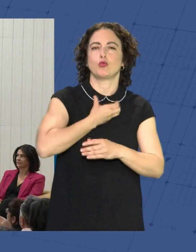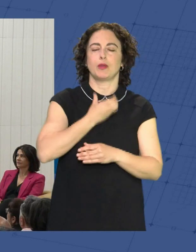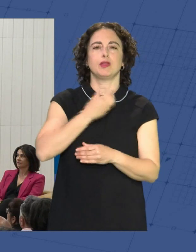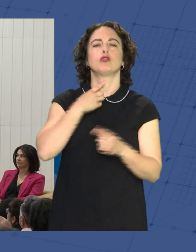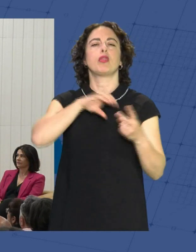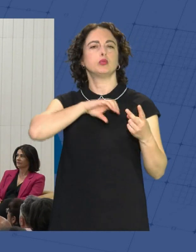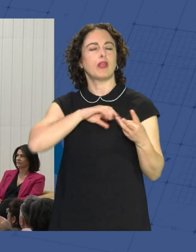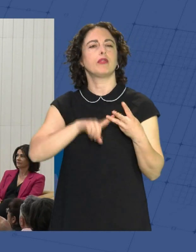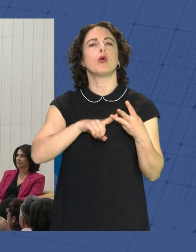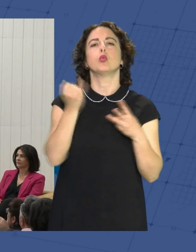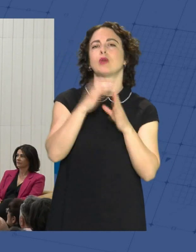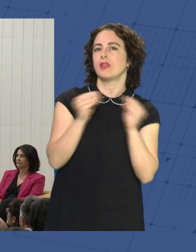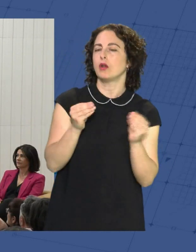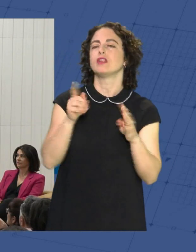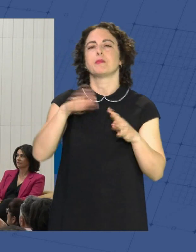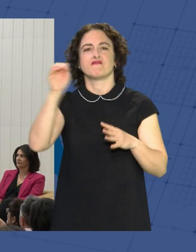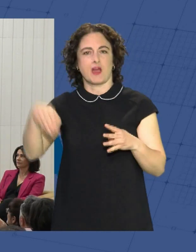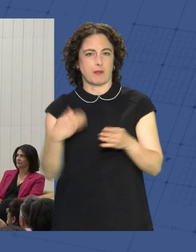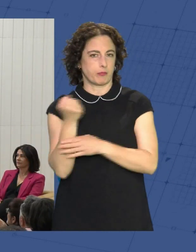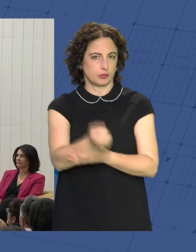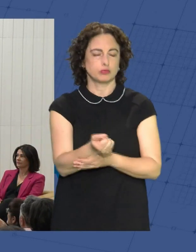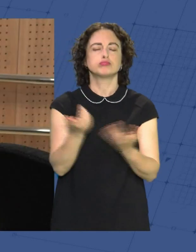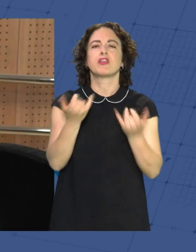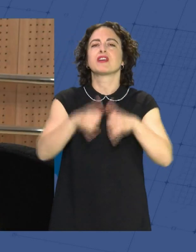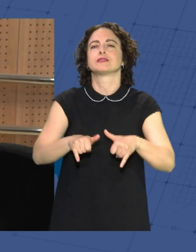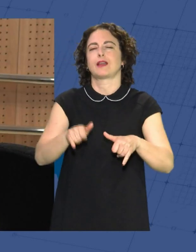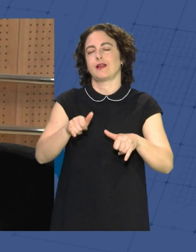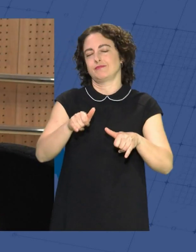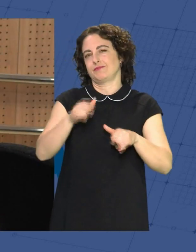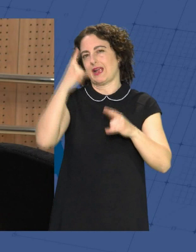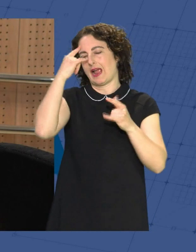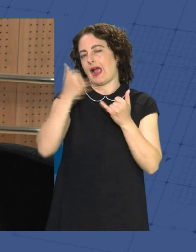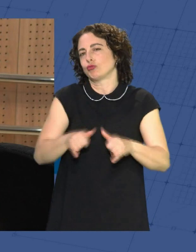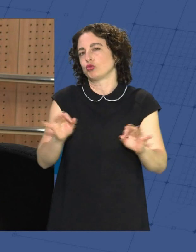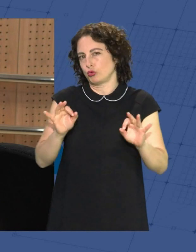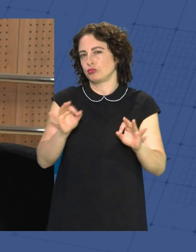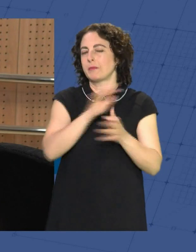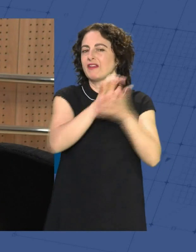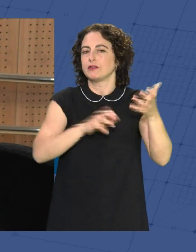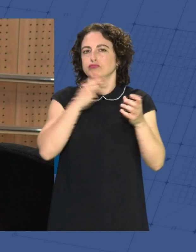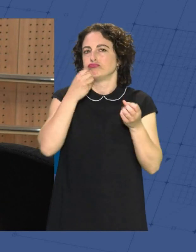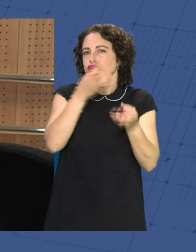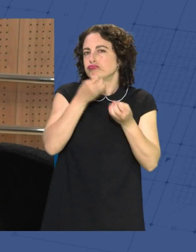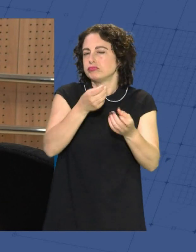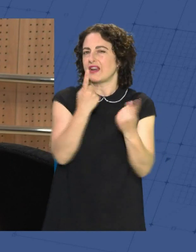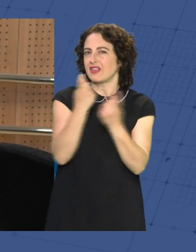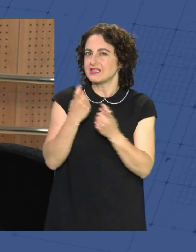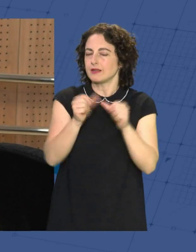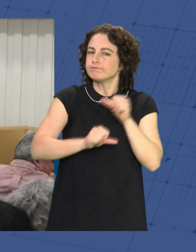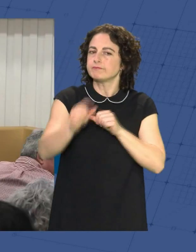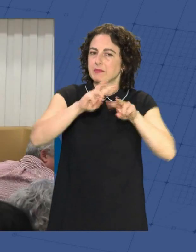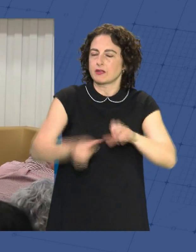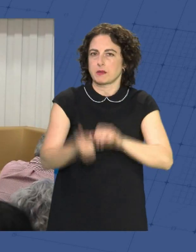Diputación Provincial, Junta Andalucía y FAM. El acto central fue la lectura de un manifiesto en el que se han expresado sus necesidades de seguir investigando esta